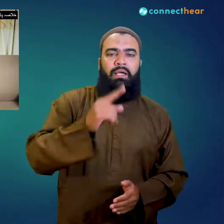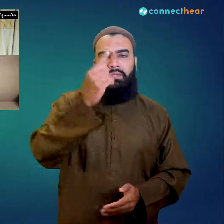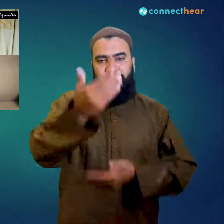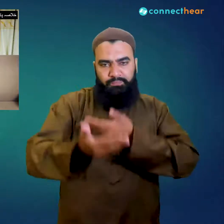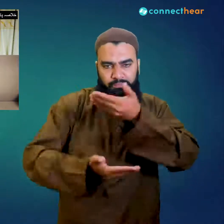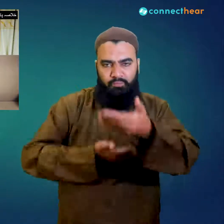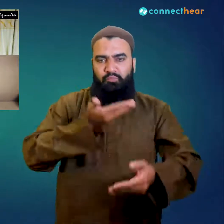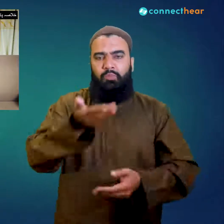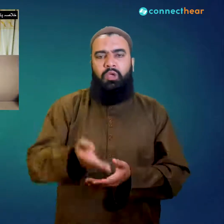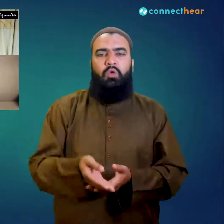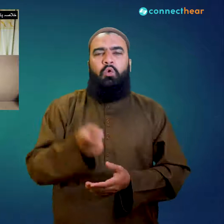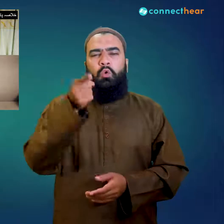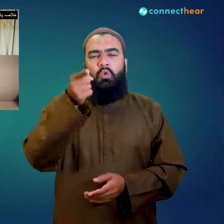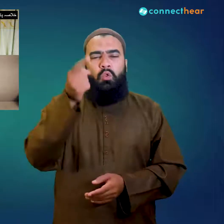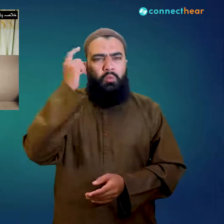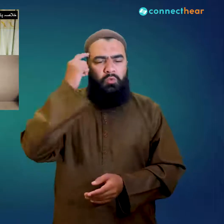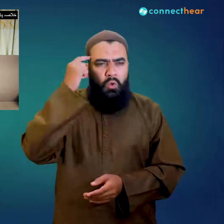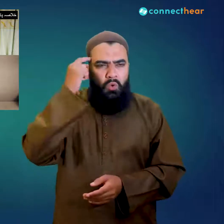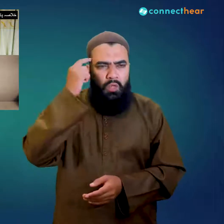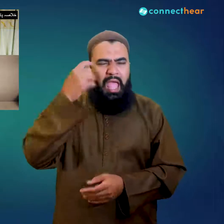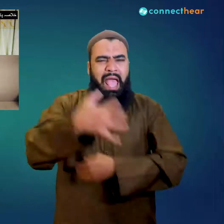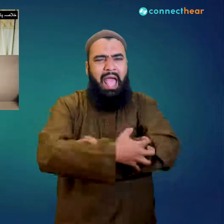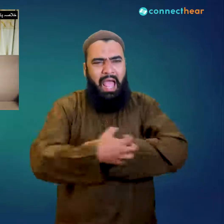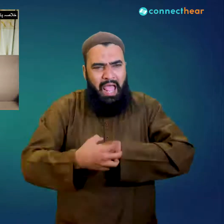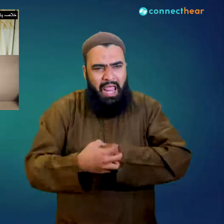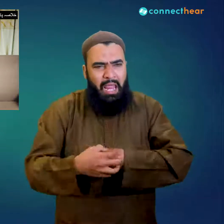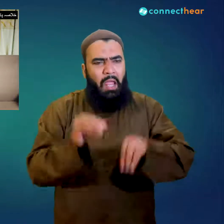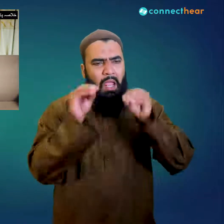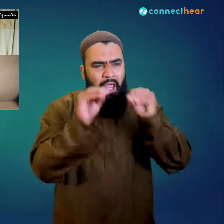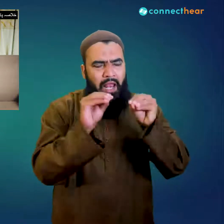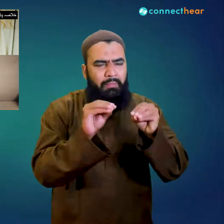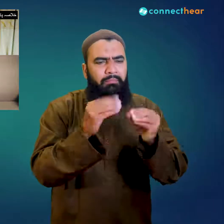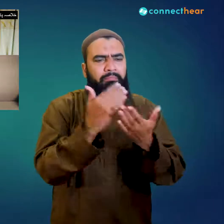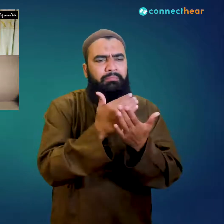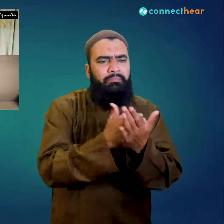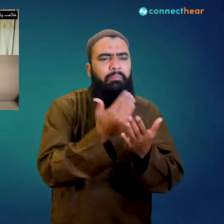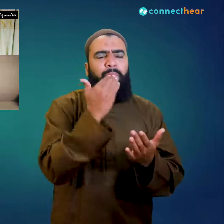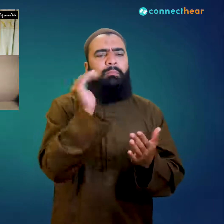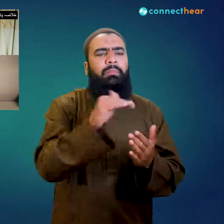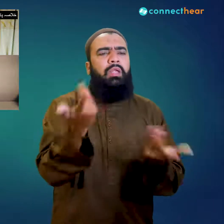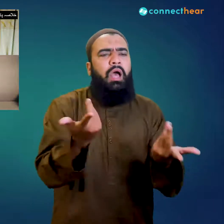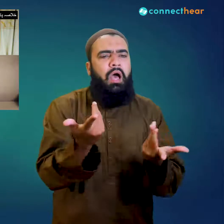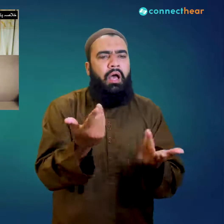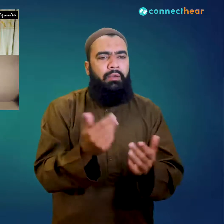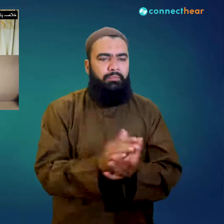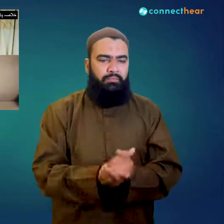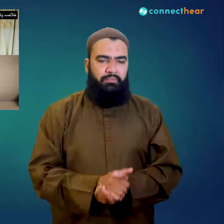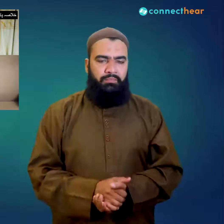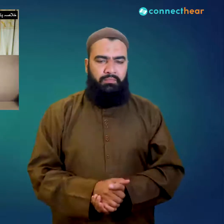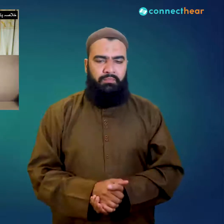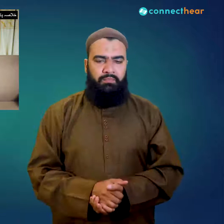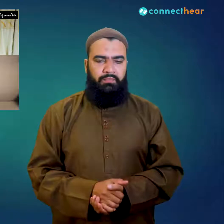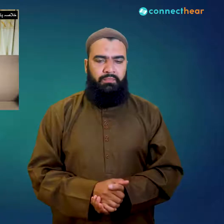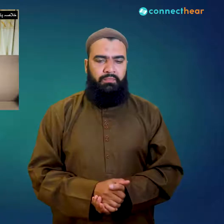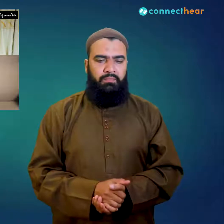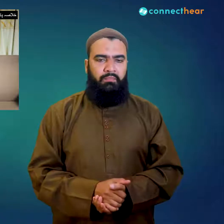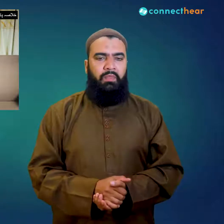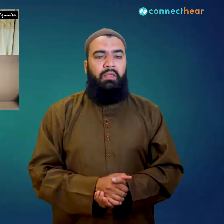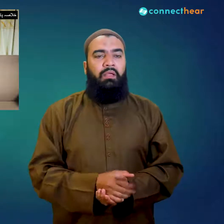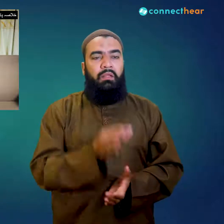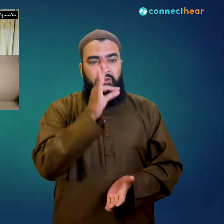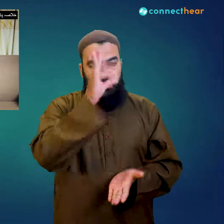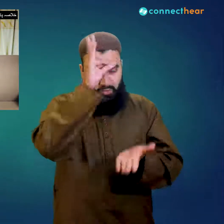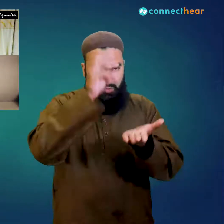ماذا ینفقون، کہ لوگ آپ سے سوال کرتے ہیں کہ ہم اللہ کی راہ میں کیا خرچ کریں۔ تو جواب میں فرمایا گیا، قل